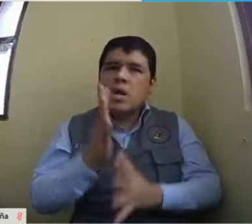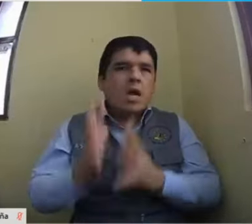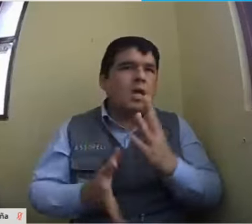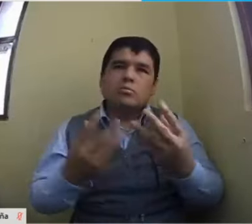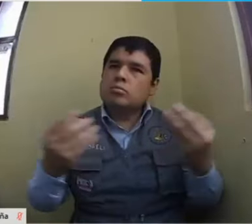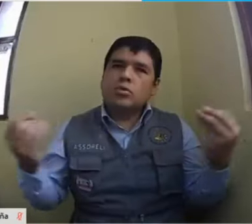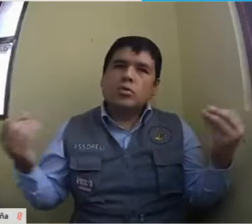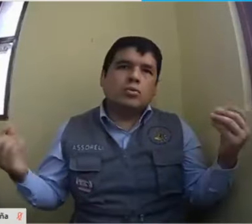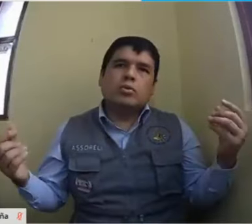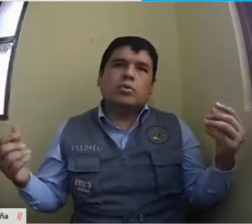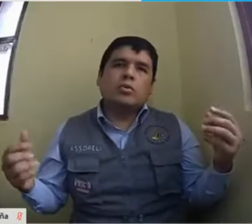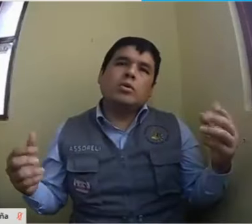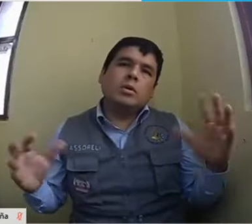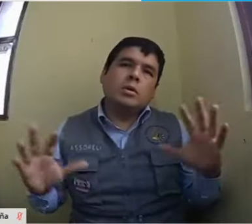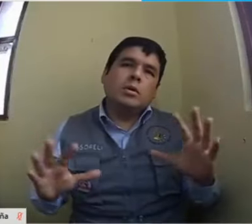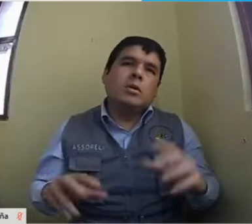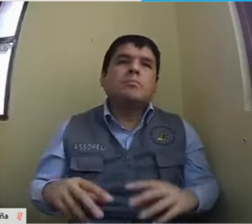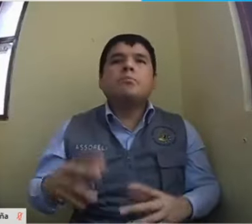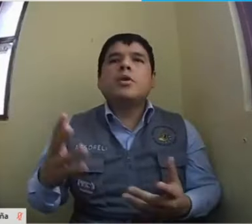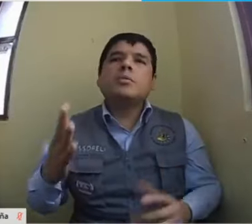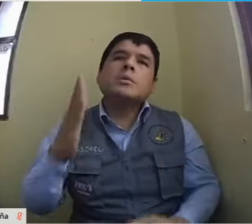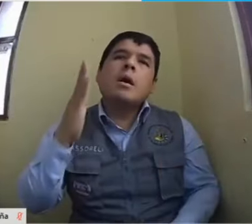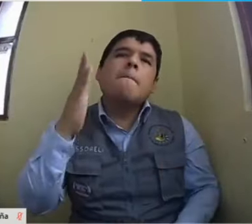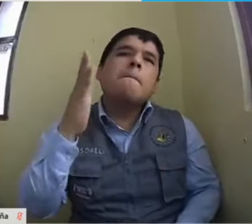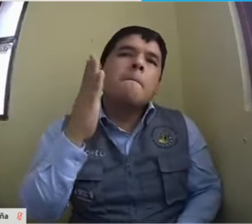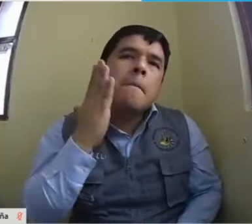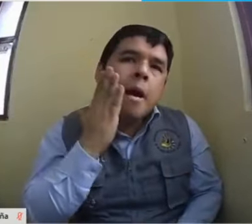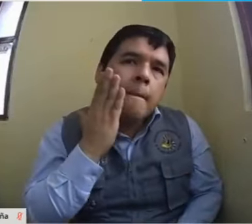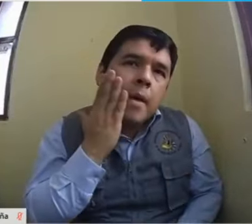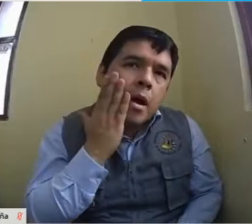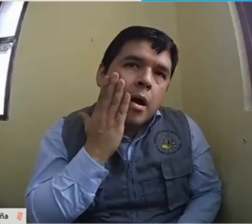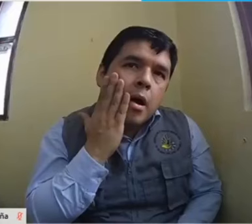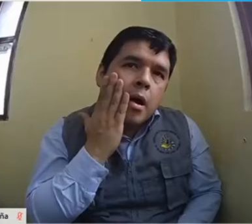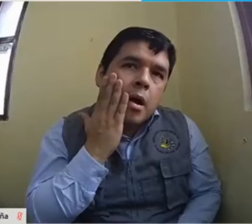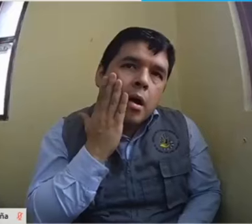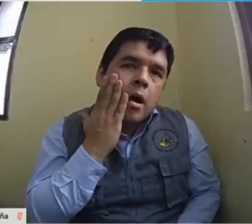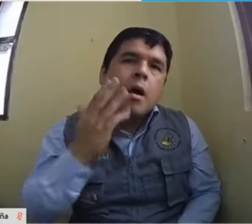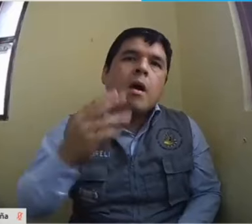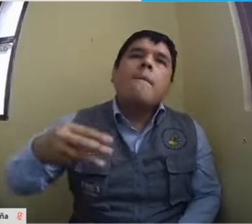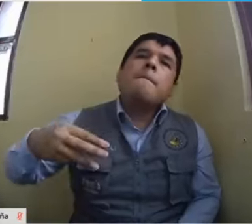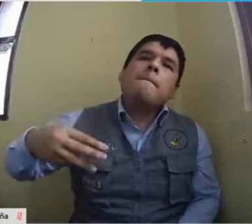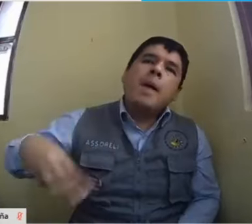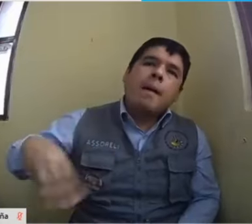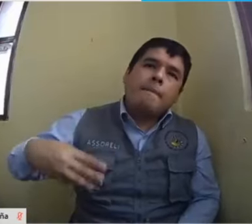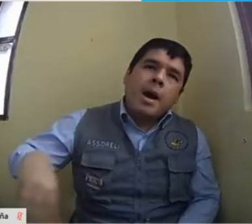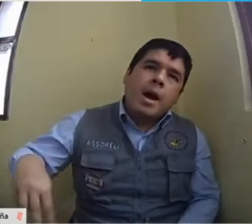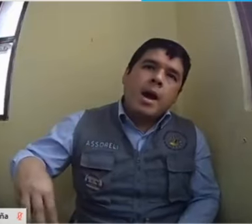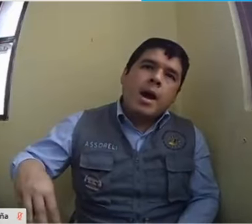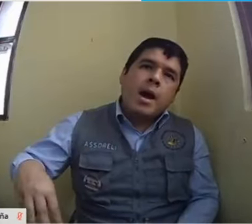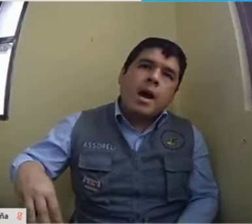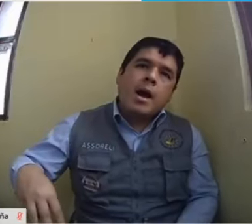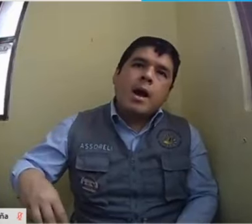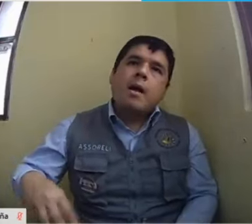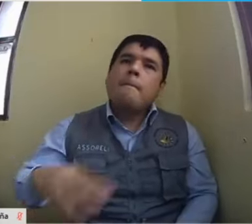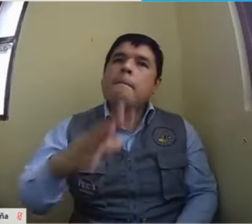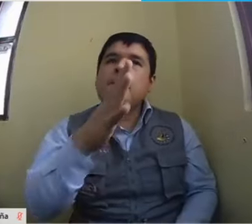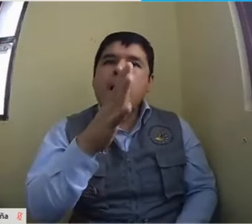Perú y recolecta justamente las señas. Tiene muchas señas mamá. Mamá es la palma en la mejilla, la M con